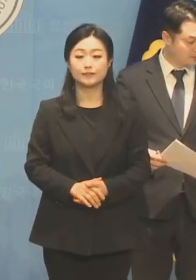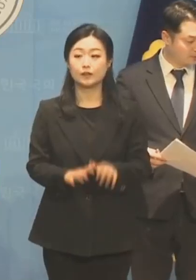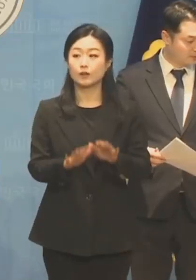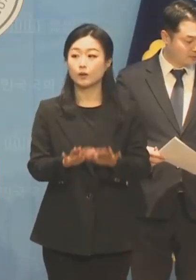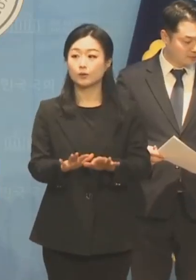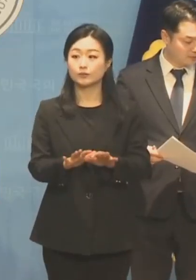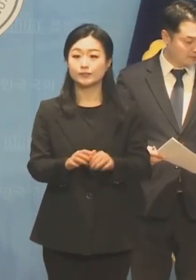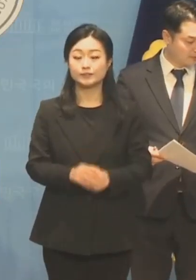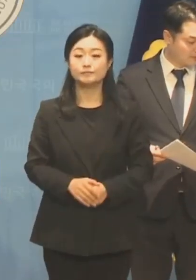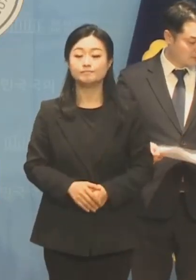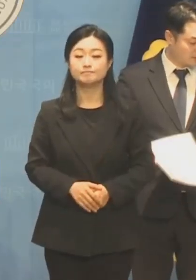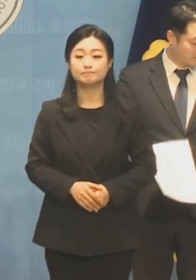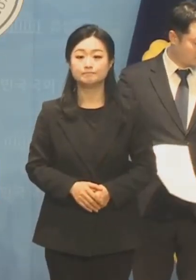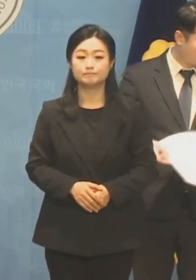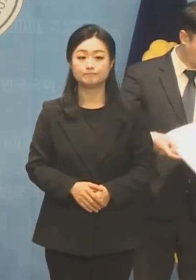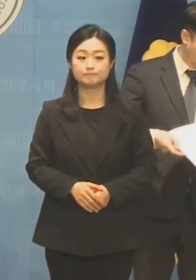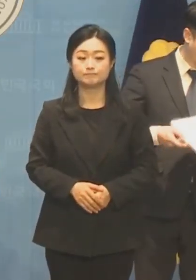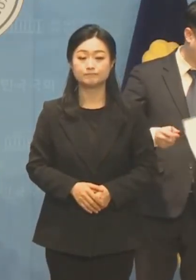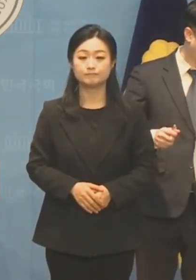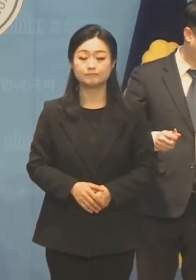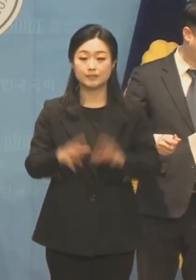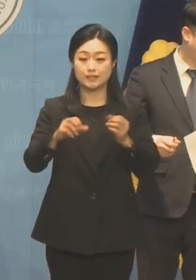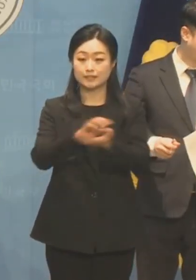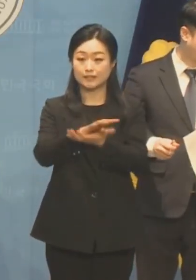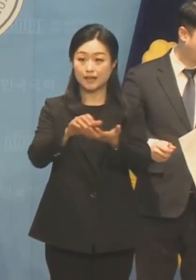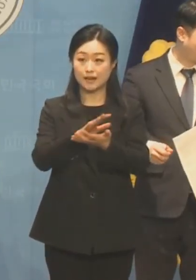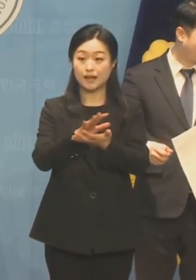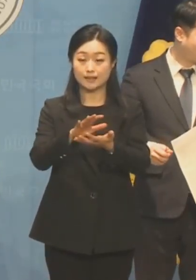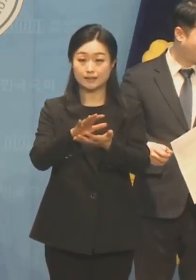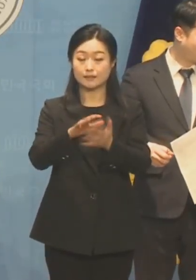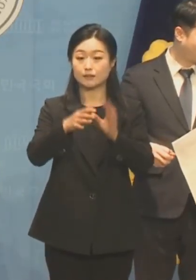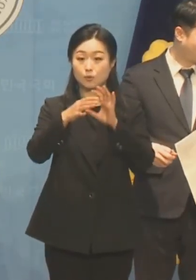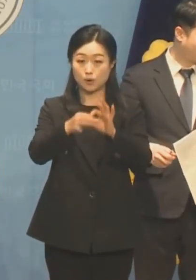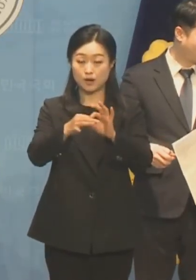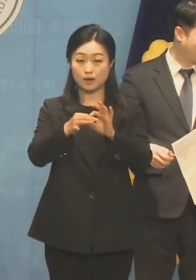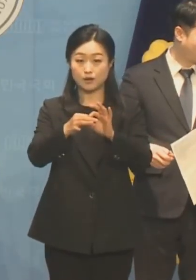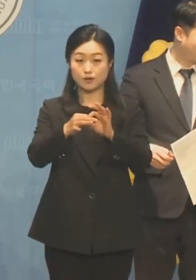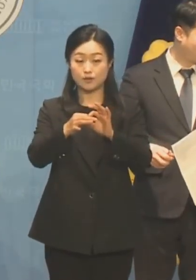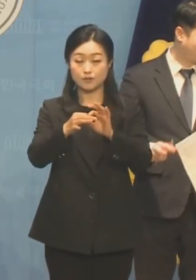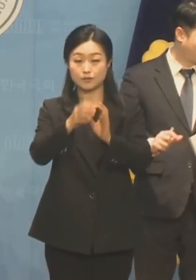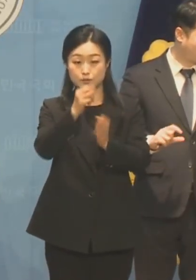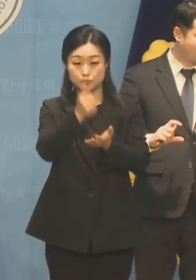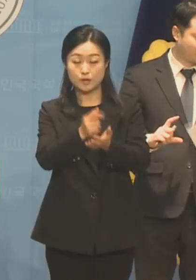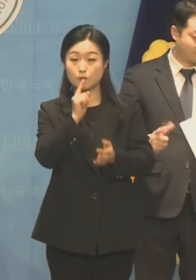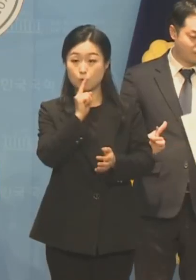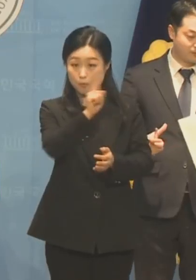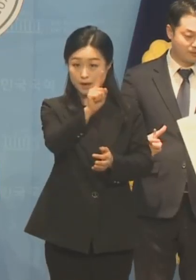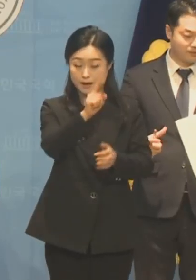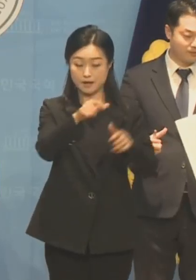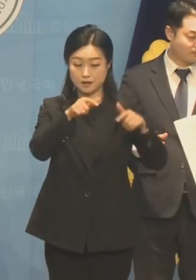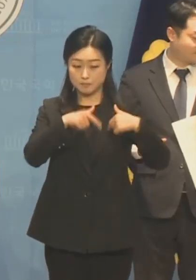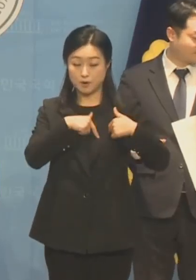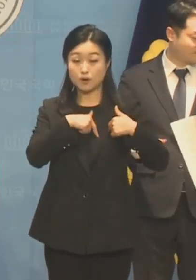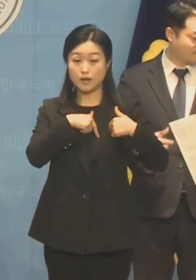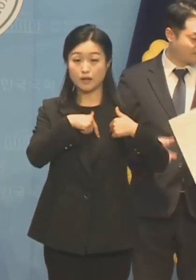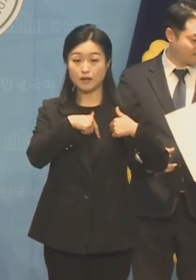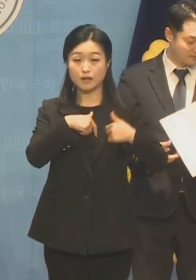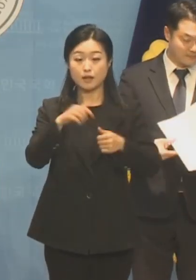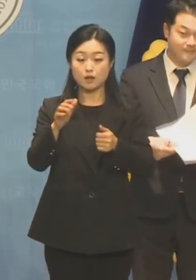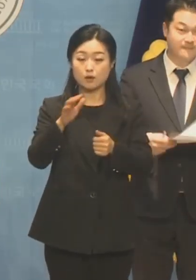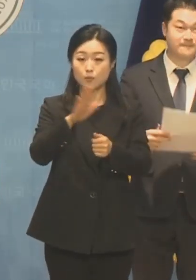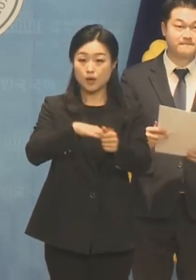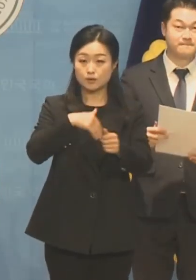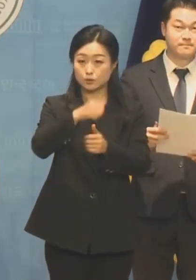허위조작감시단에서는 지난 내란 선전죄 혐의에 대한 고발에 이어서 명예훼손 및 조직적인 허위사실